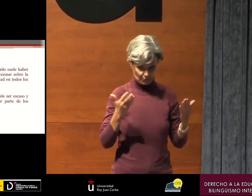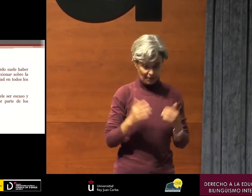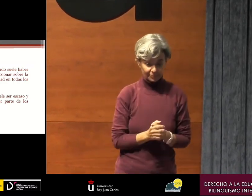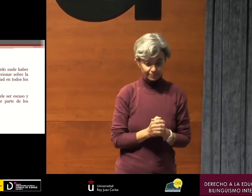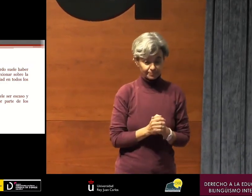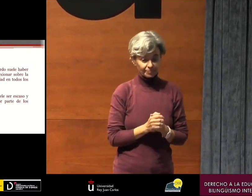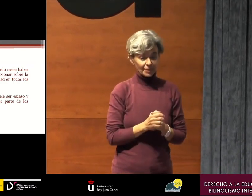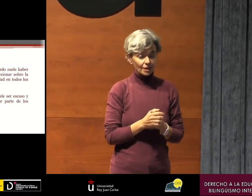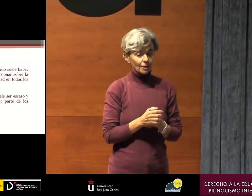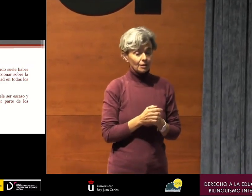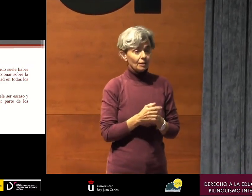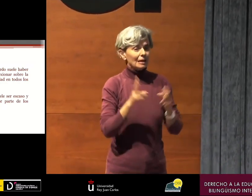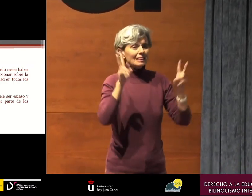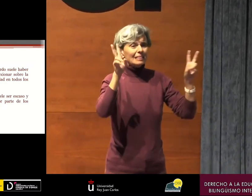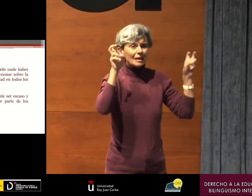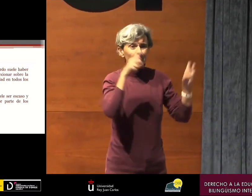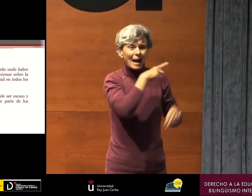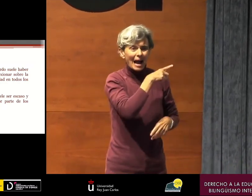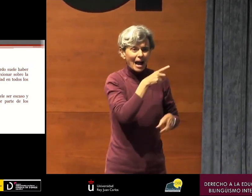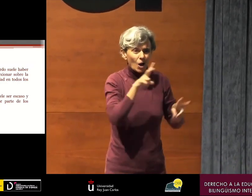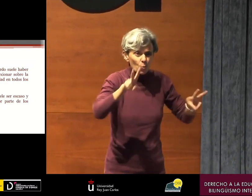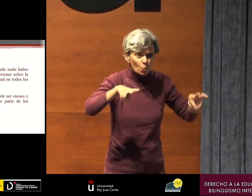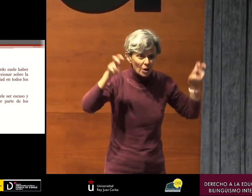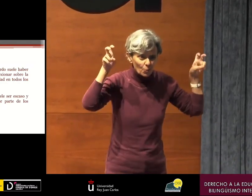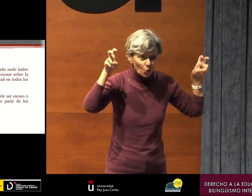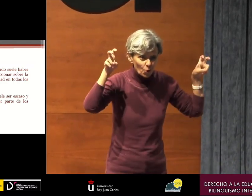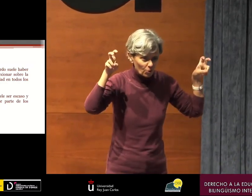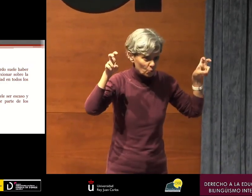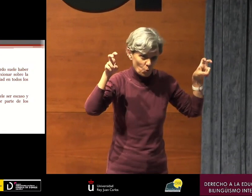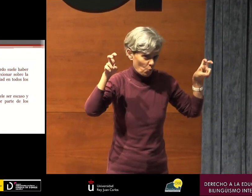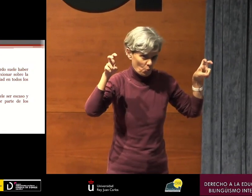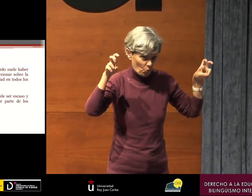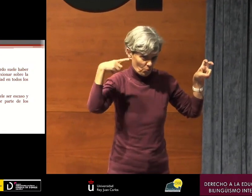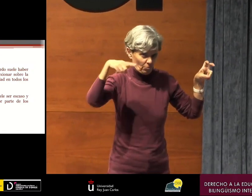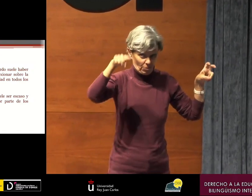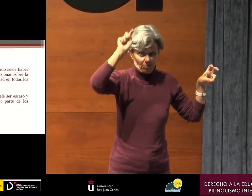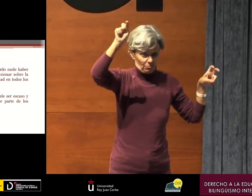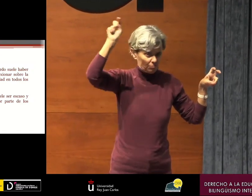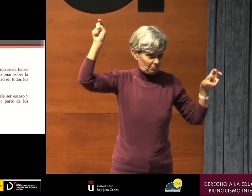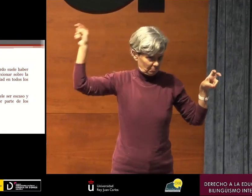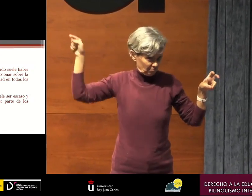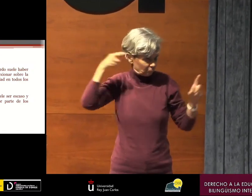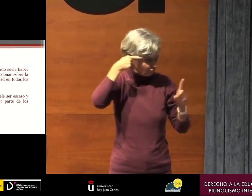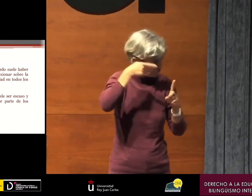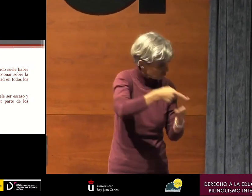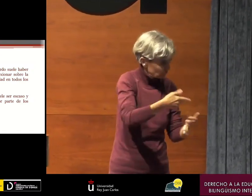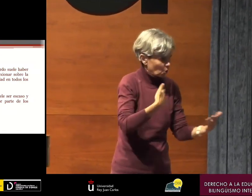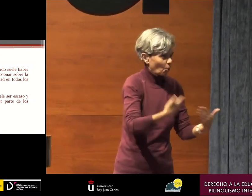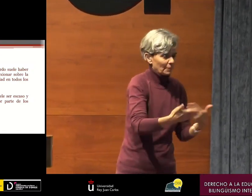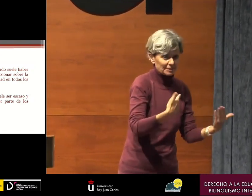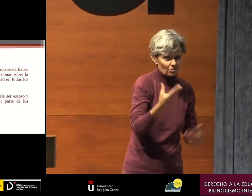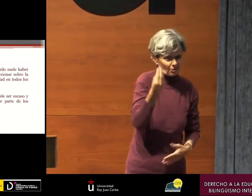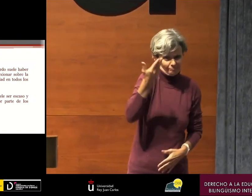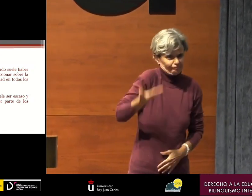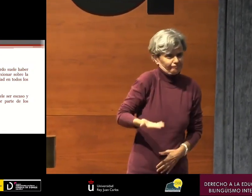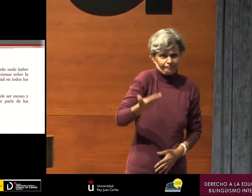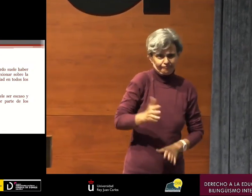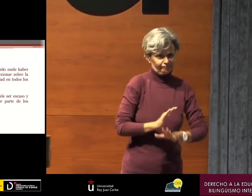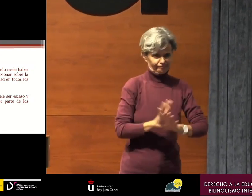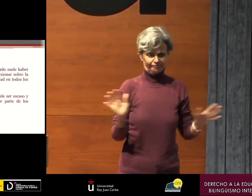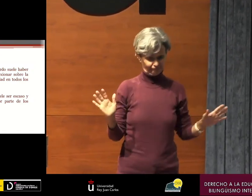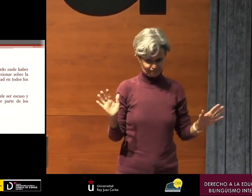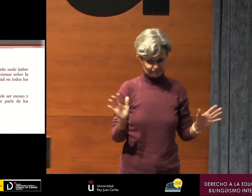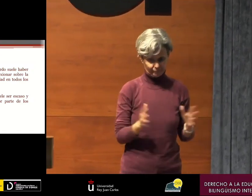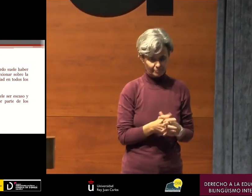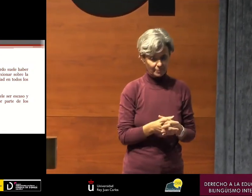Considero que ese aspecto es fundamental, pero realmente no es un tema